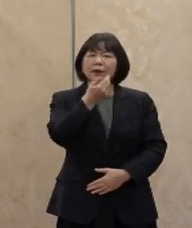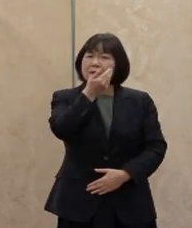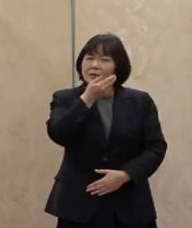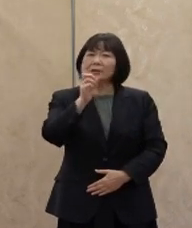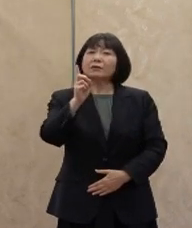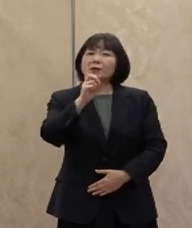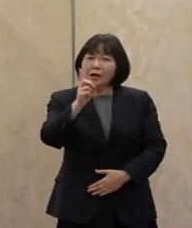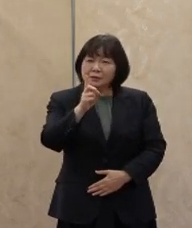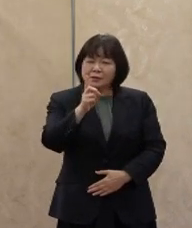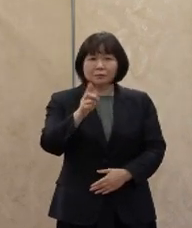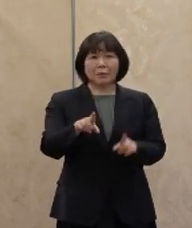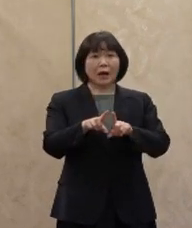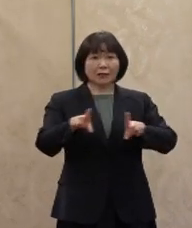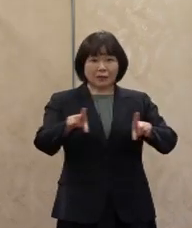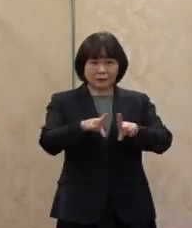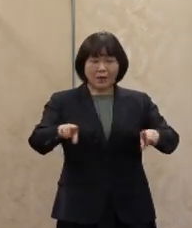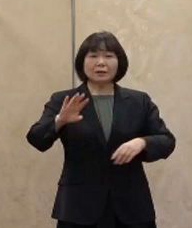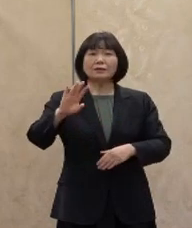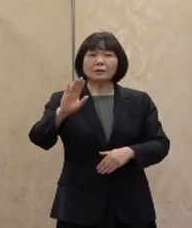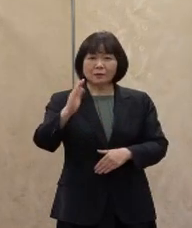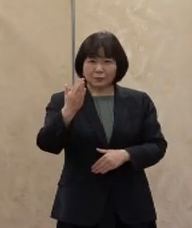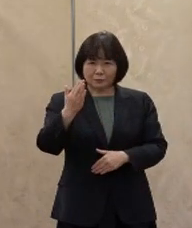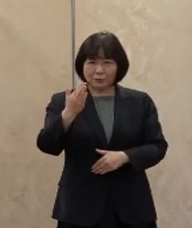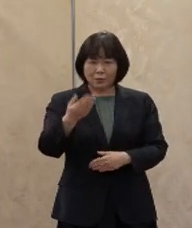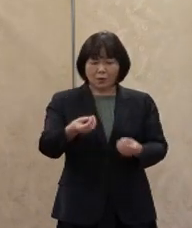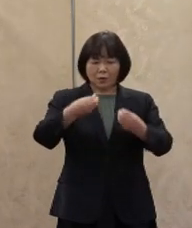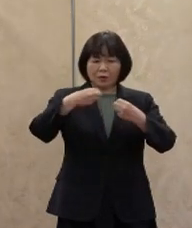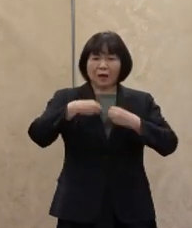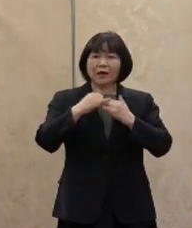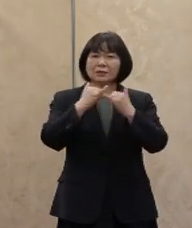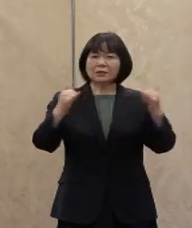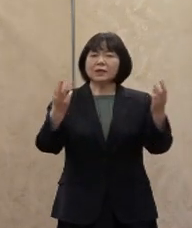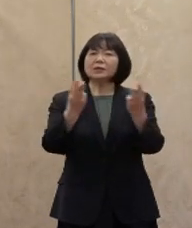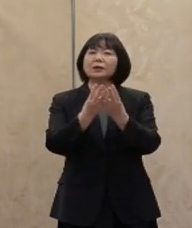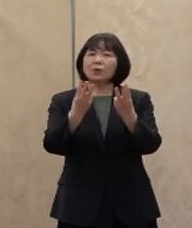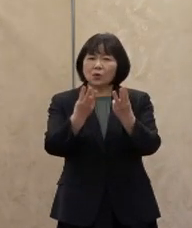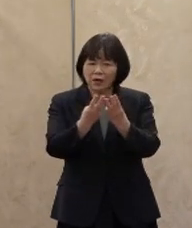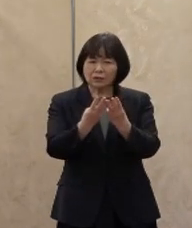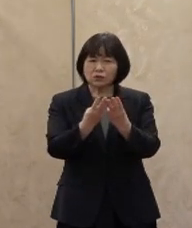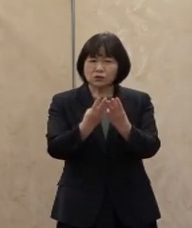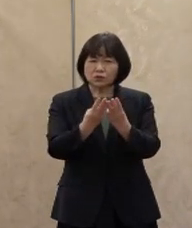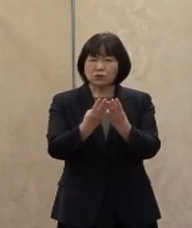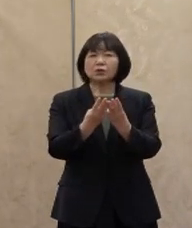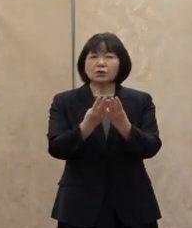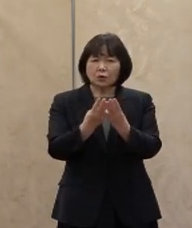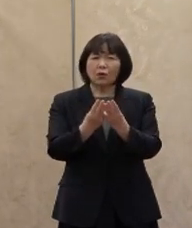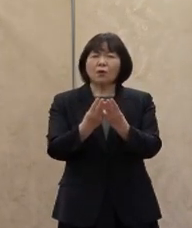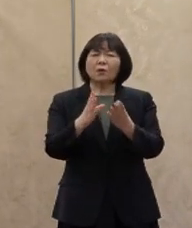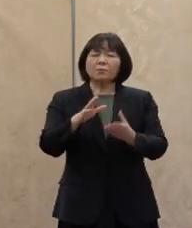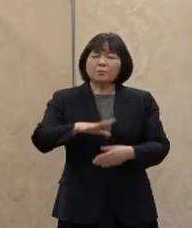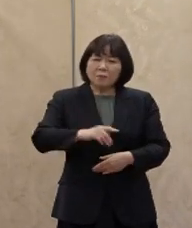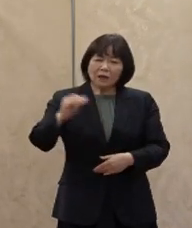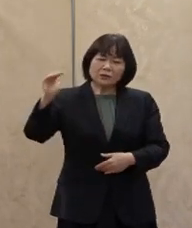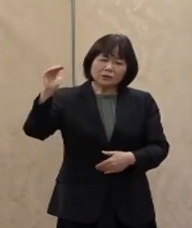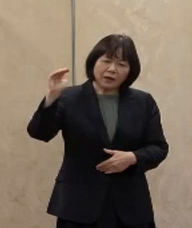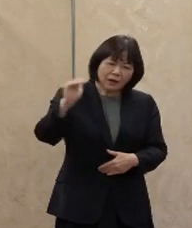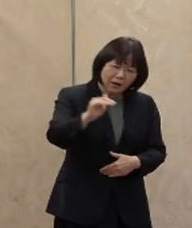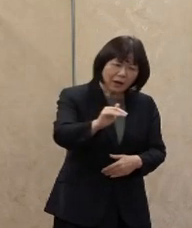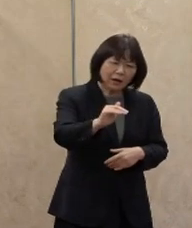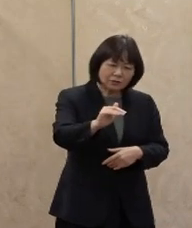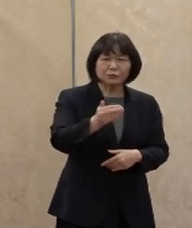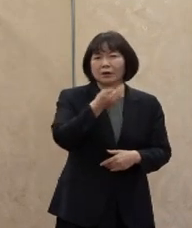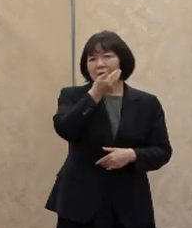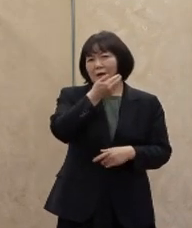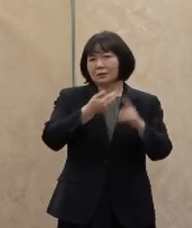事なのはこれは当たり前なんですけど、感染者数、陽性者数を減らすということが一番大事だと思います